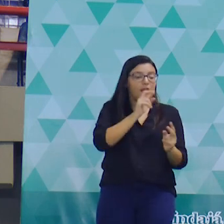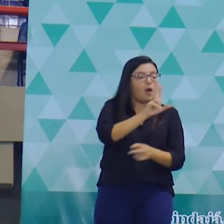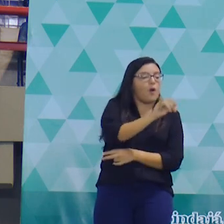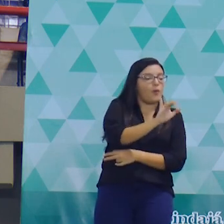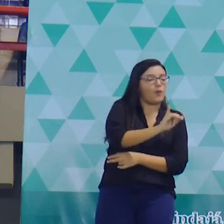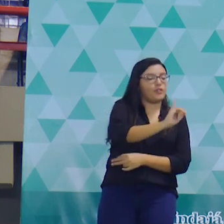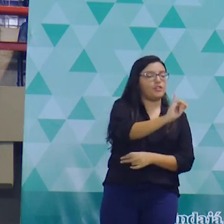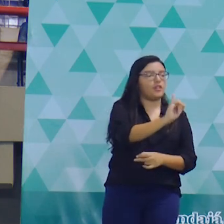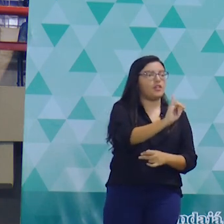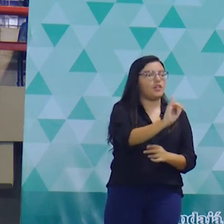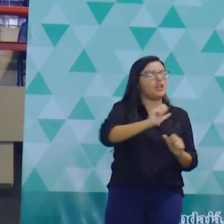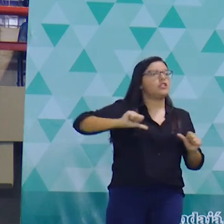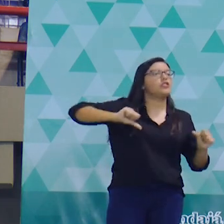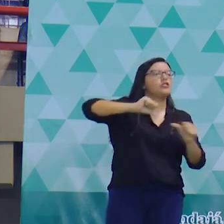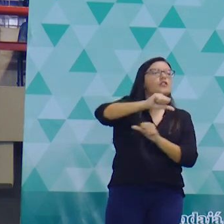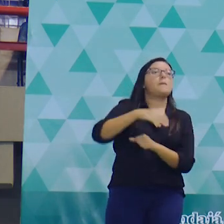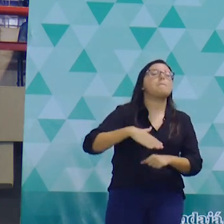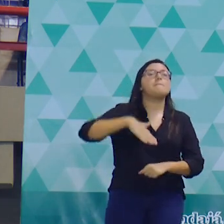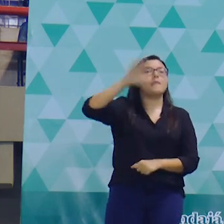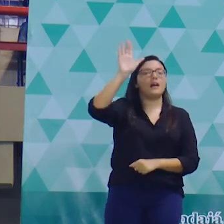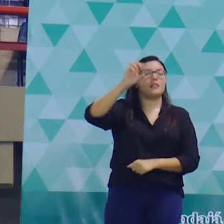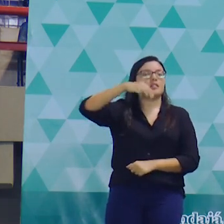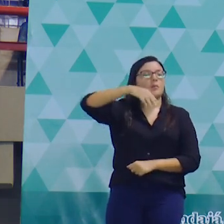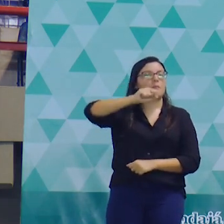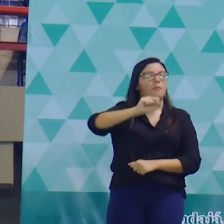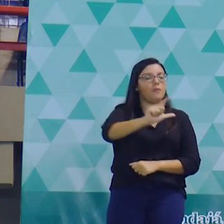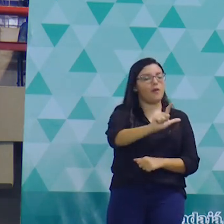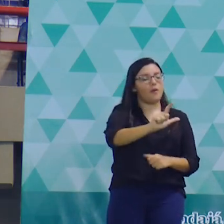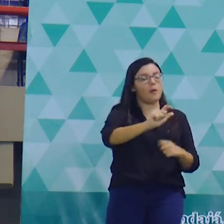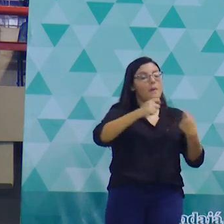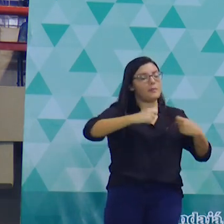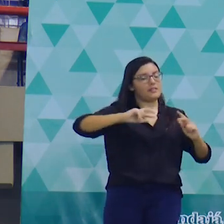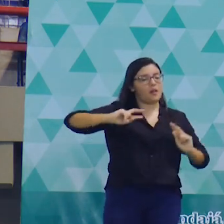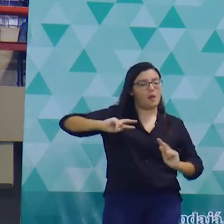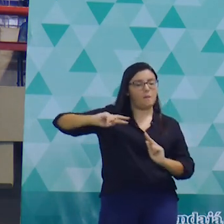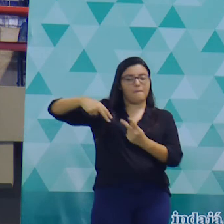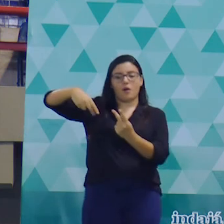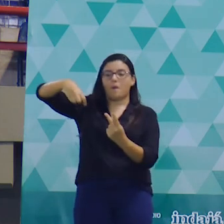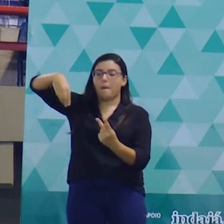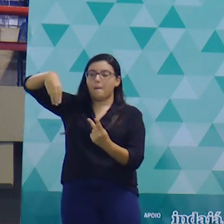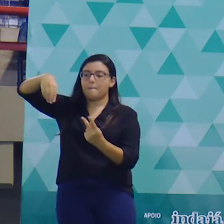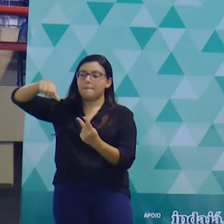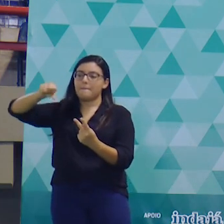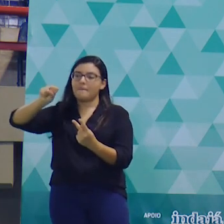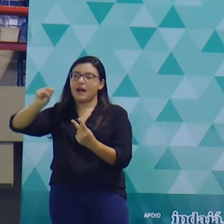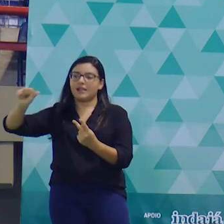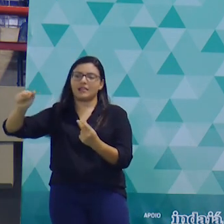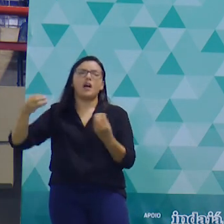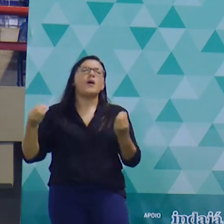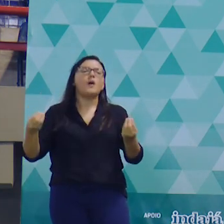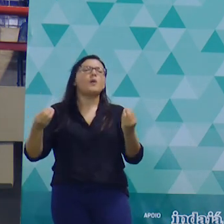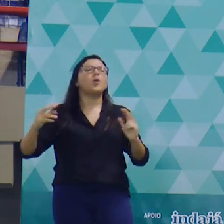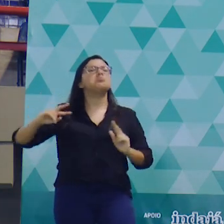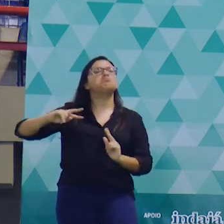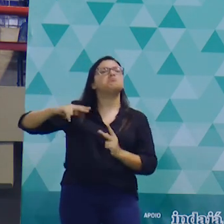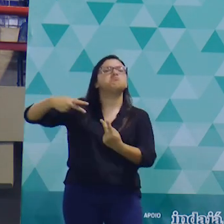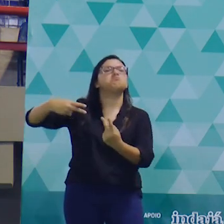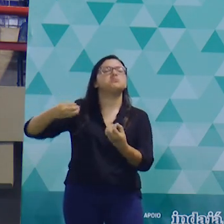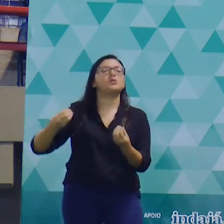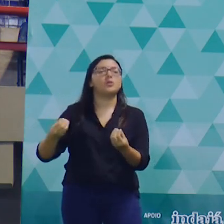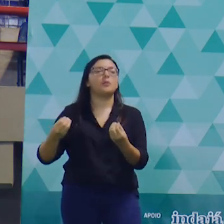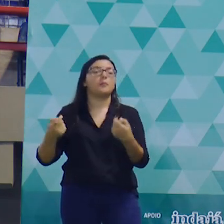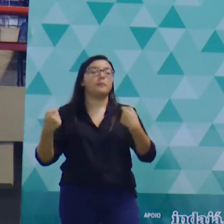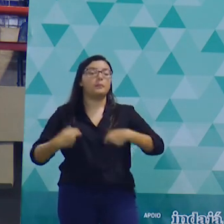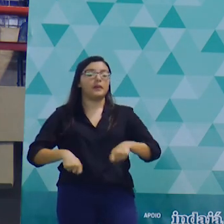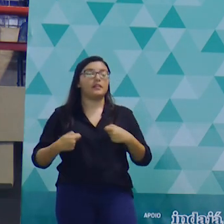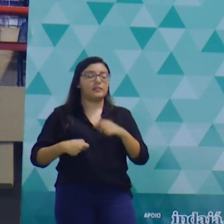mais usada na transformação é o mol. Você tem que transformar mol em massa. E para transformar mol em massa, você